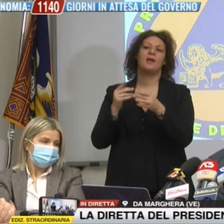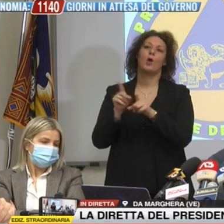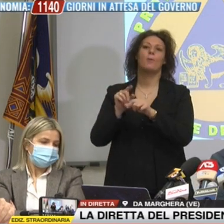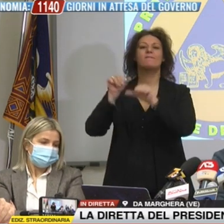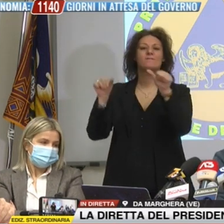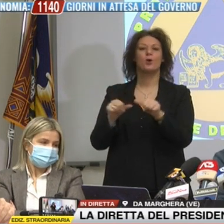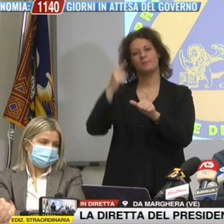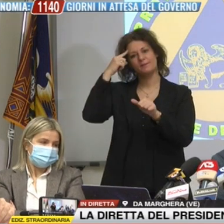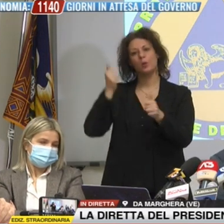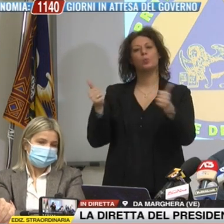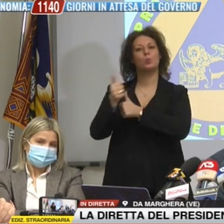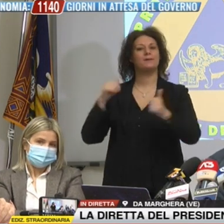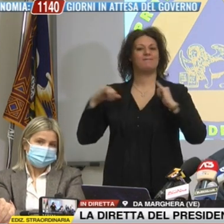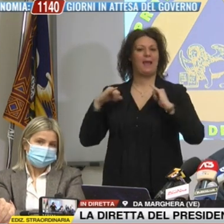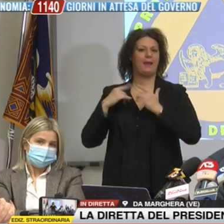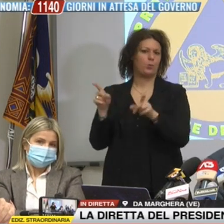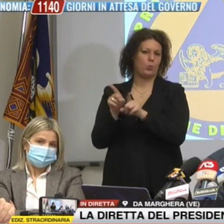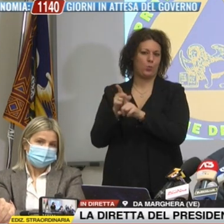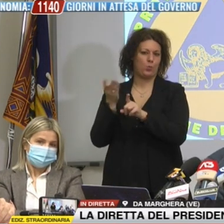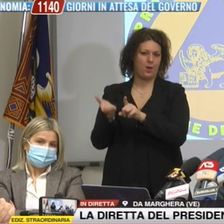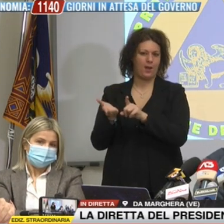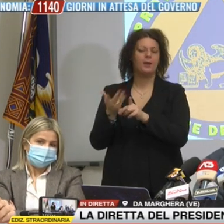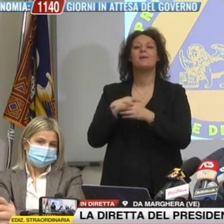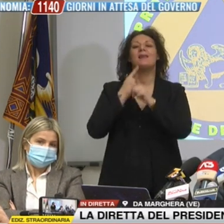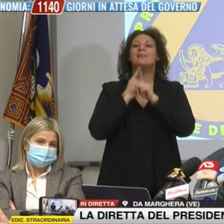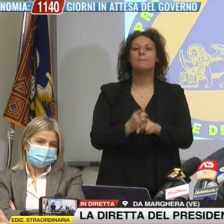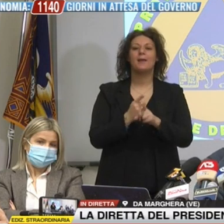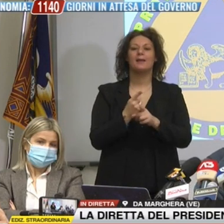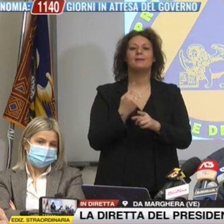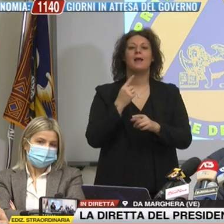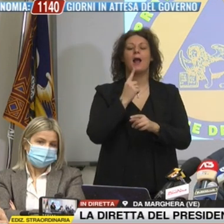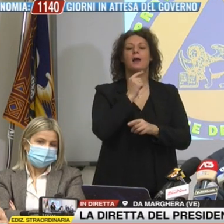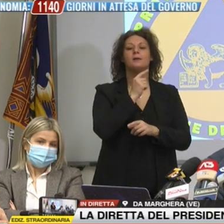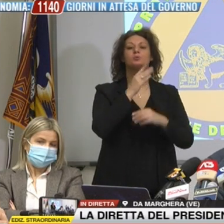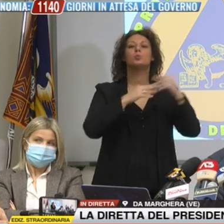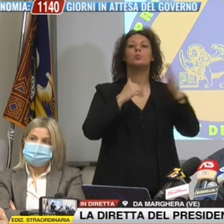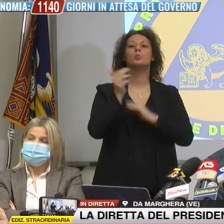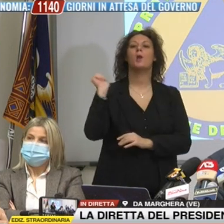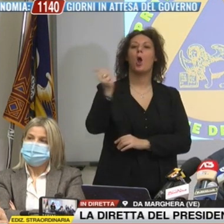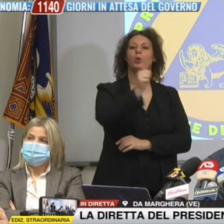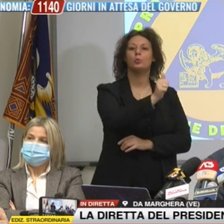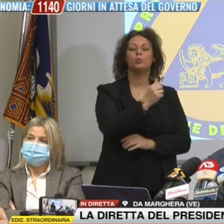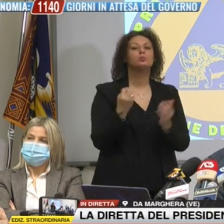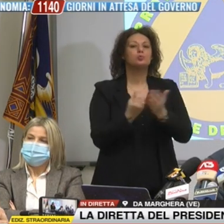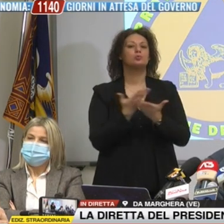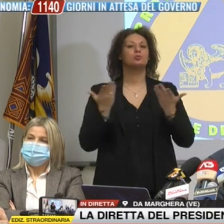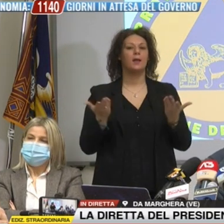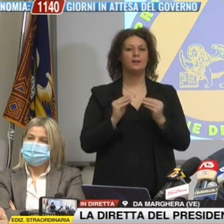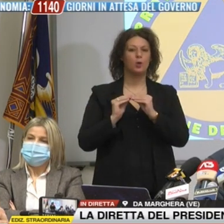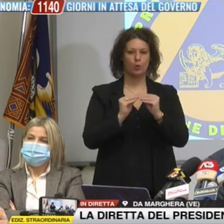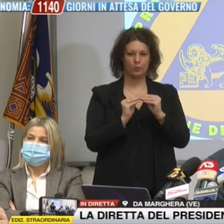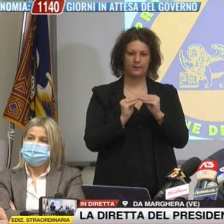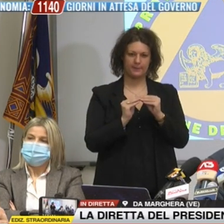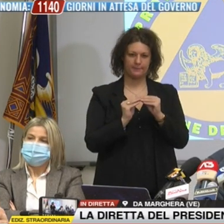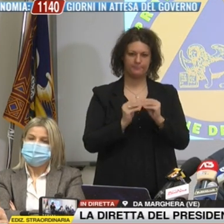Chiaro che poi i numeri possono essere particolarmente alti in alcune strutture. Per quanto riguarda la